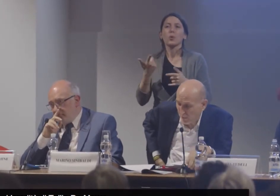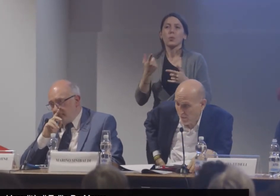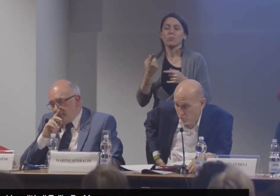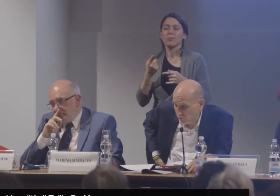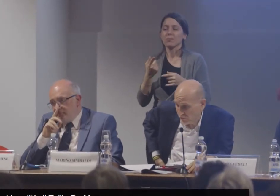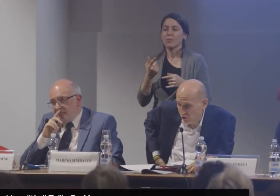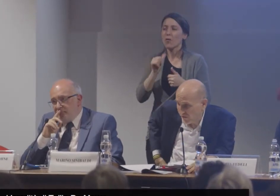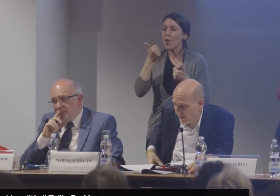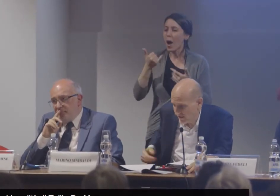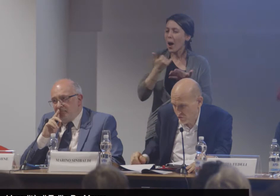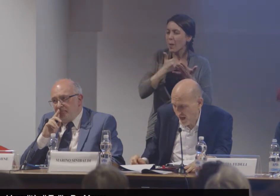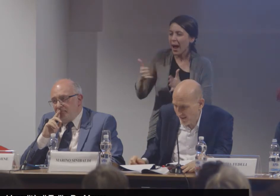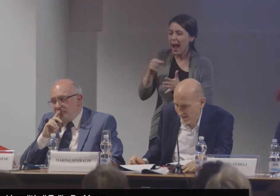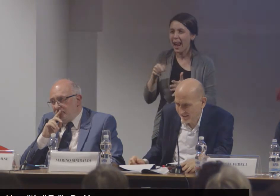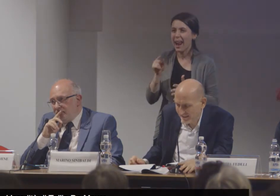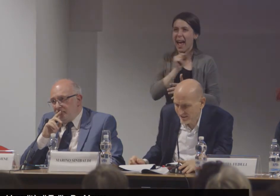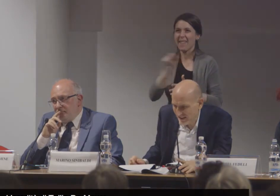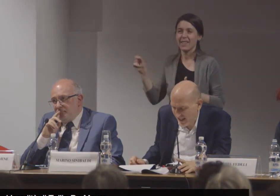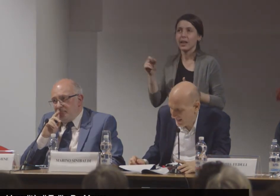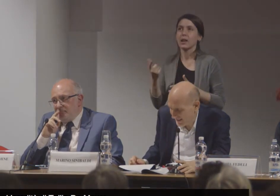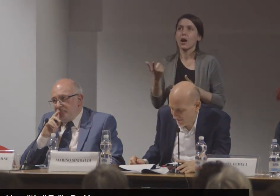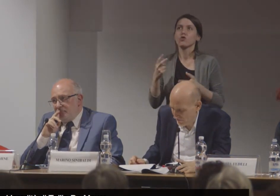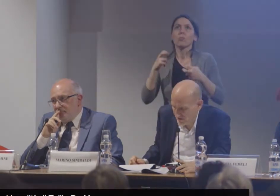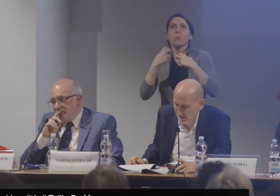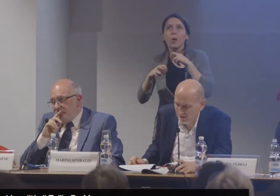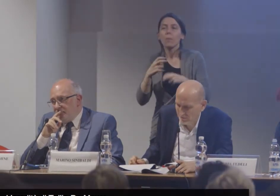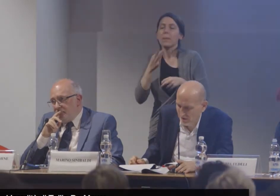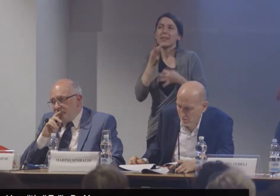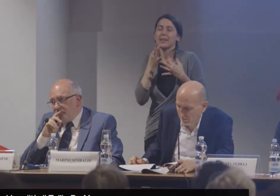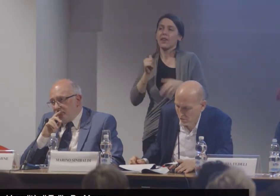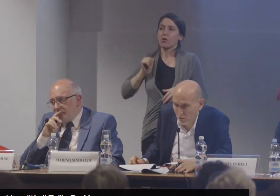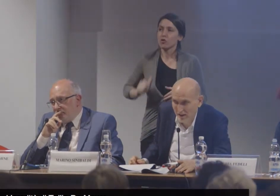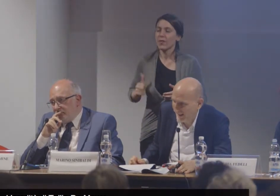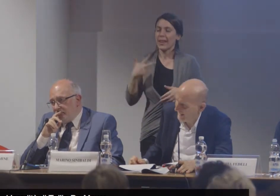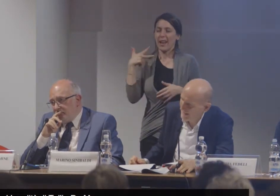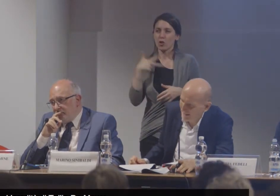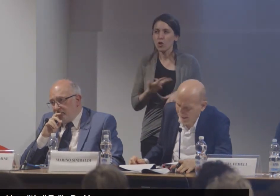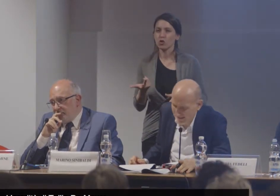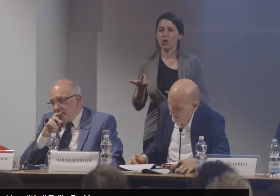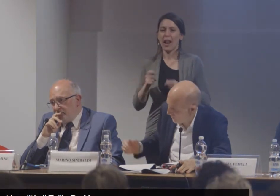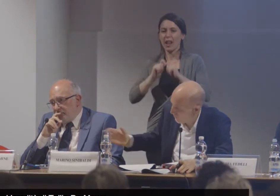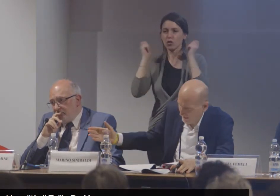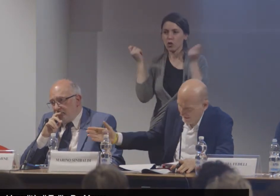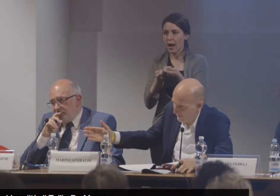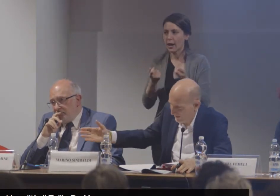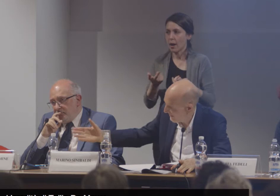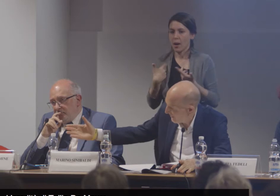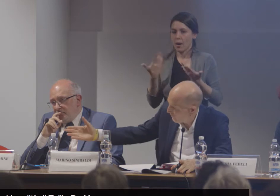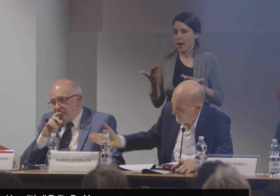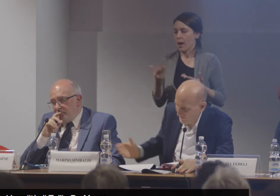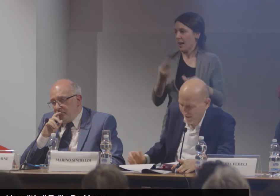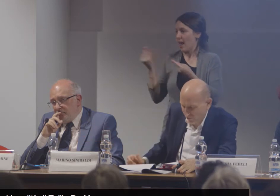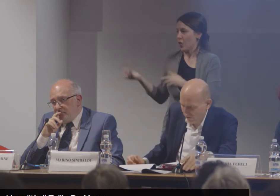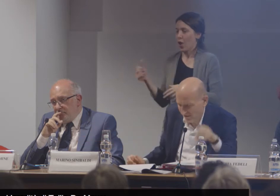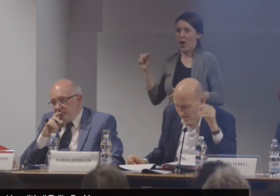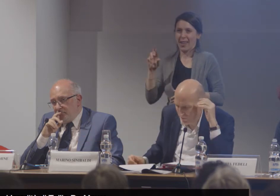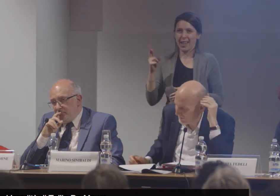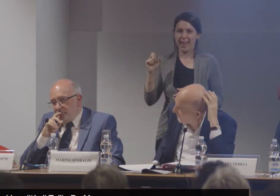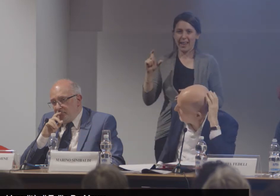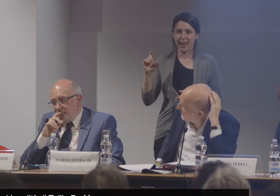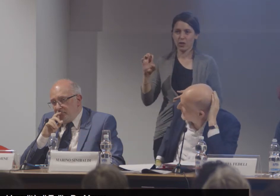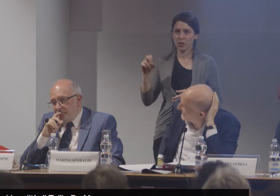di un problema civile, sociale, generale, che forse potrebbe sottoporre anche a Chiara Saraceno, benché ha un intervento,